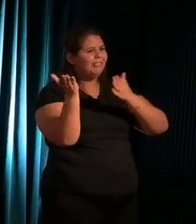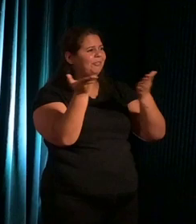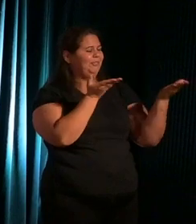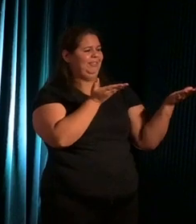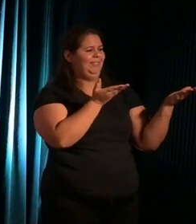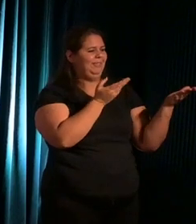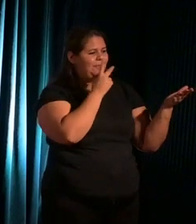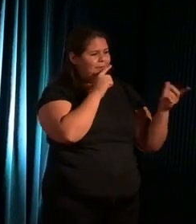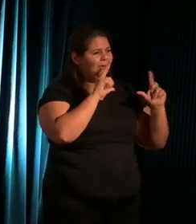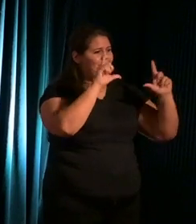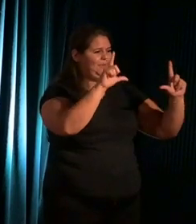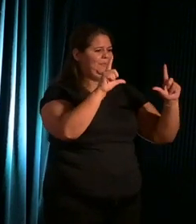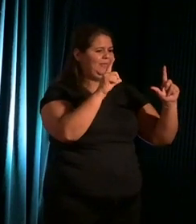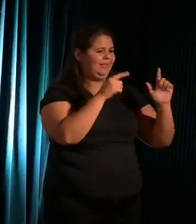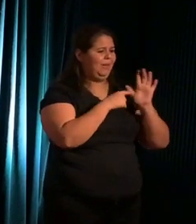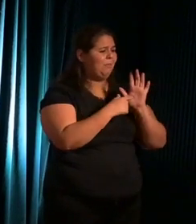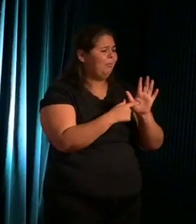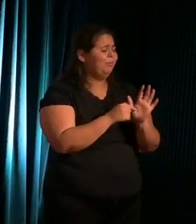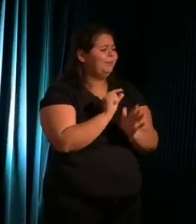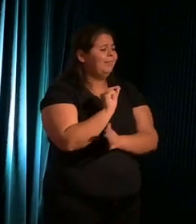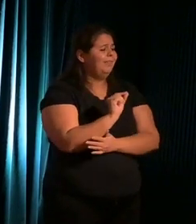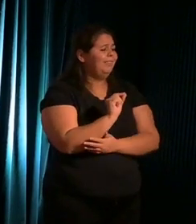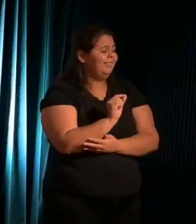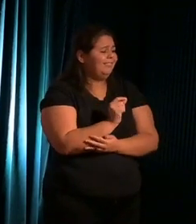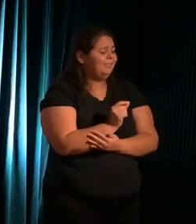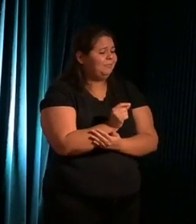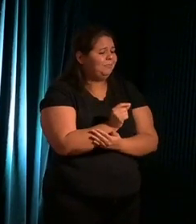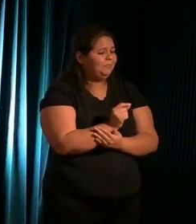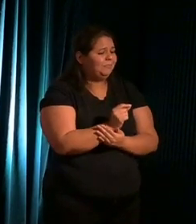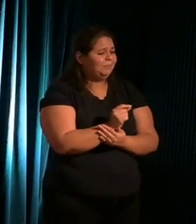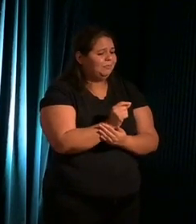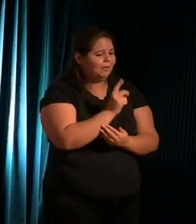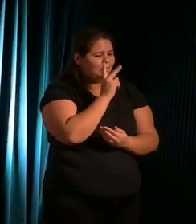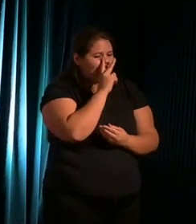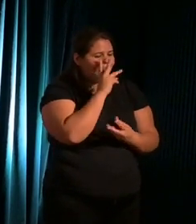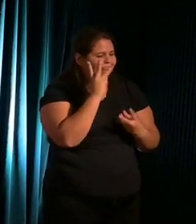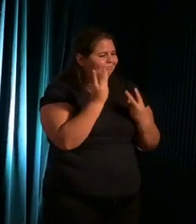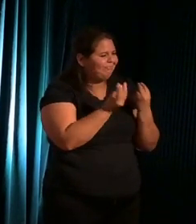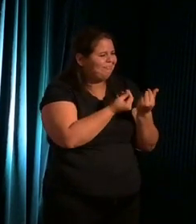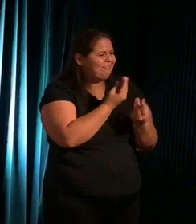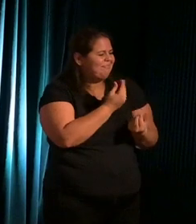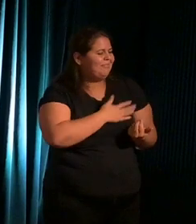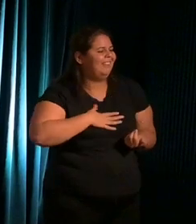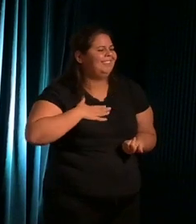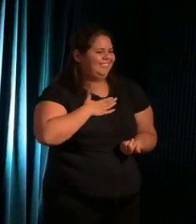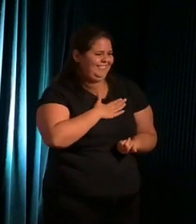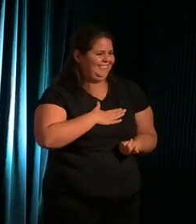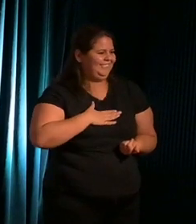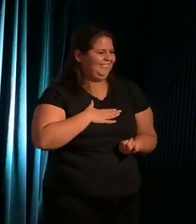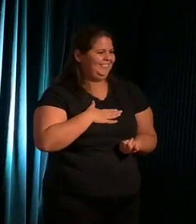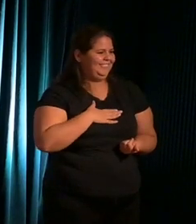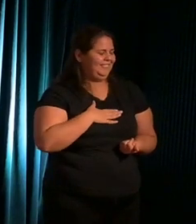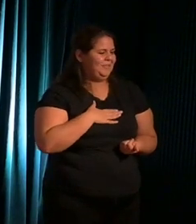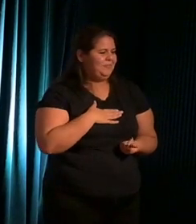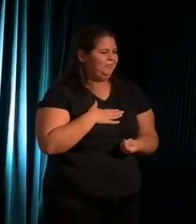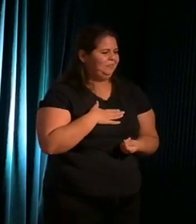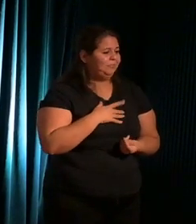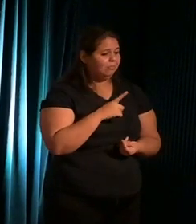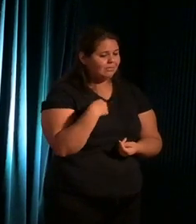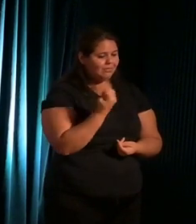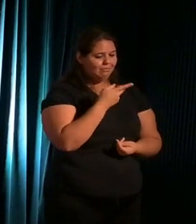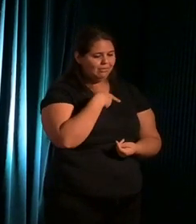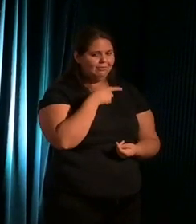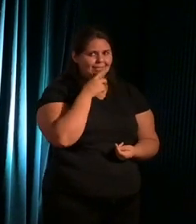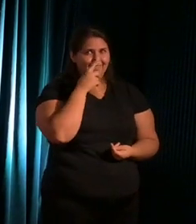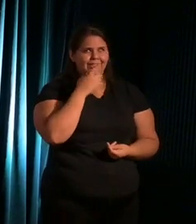e faz esse devaneio de um derruste que a gente se apaixa e a gente se acha,